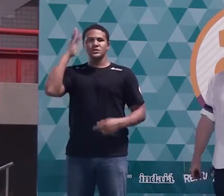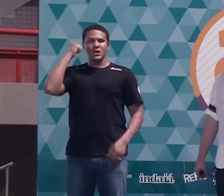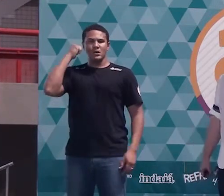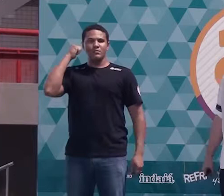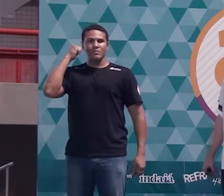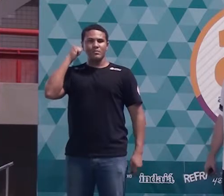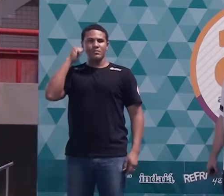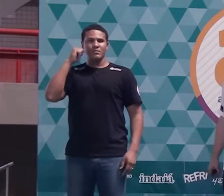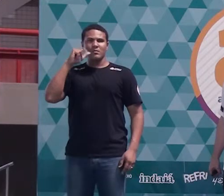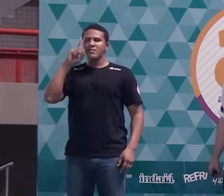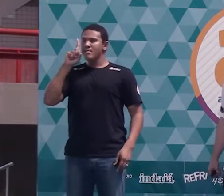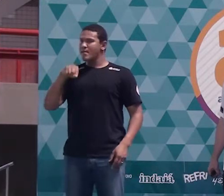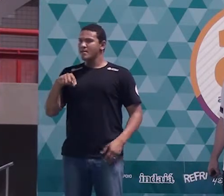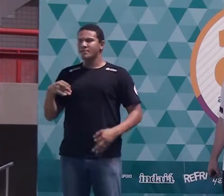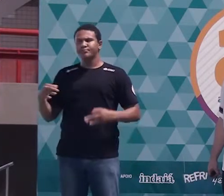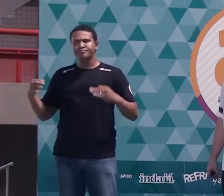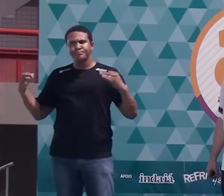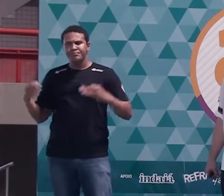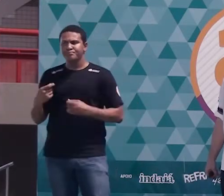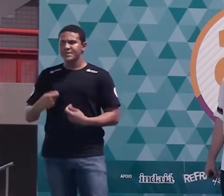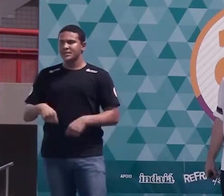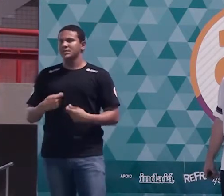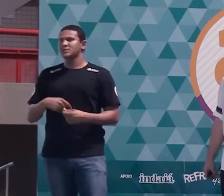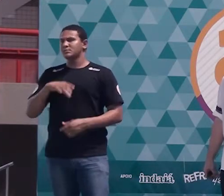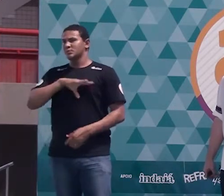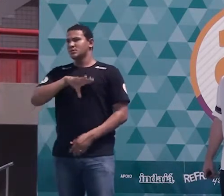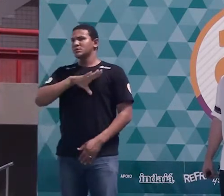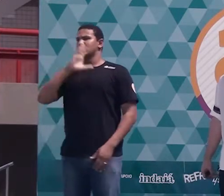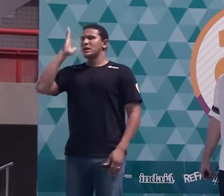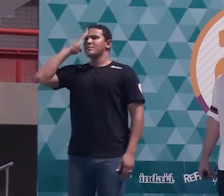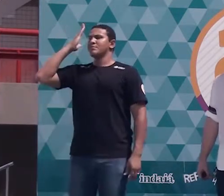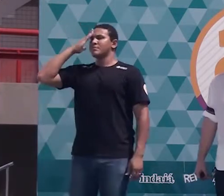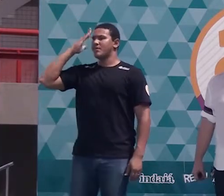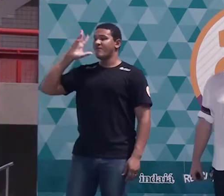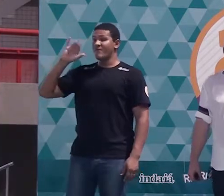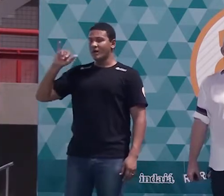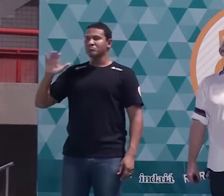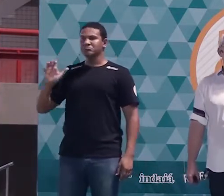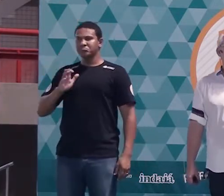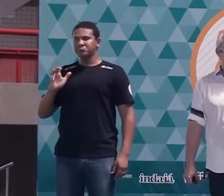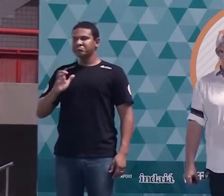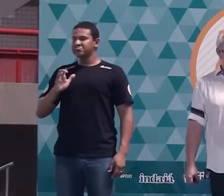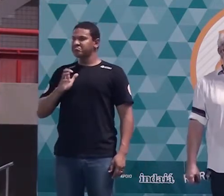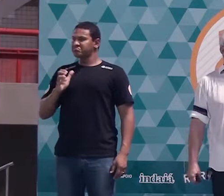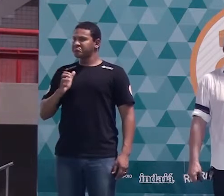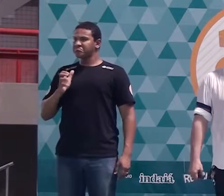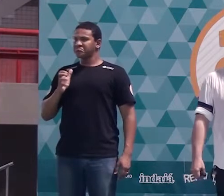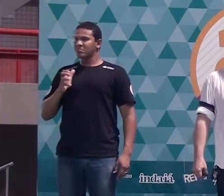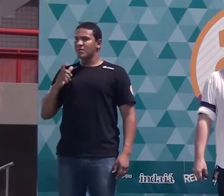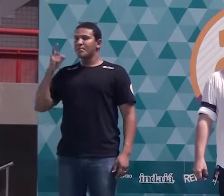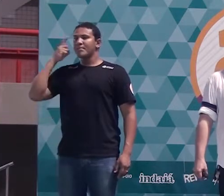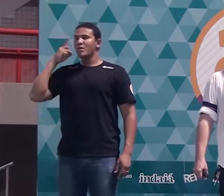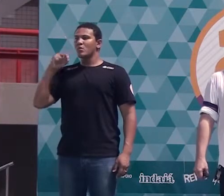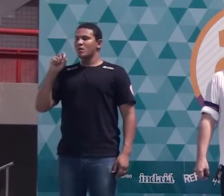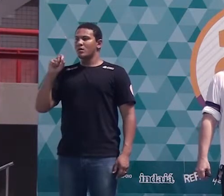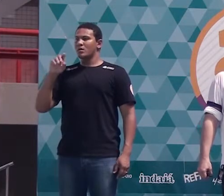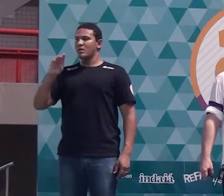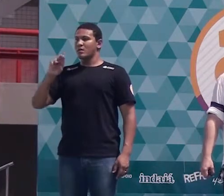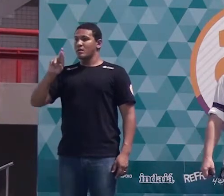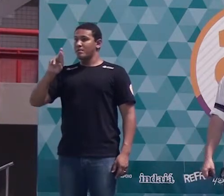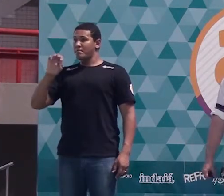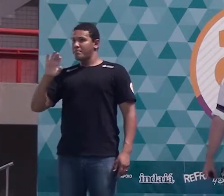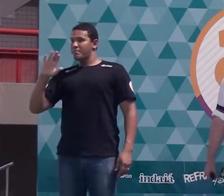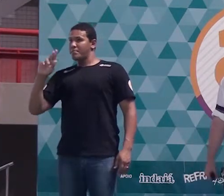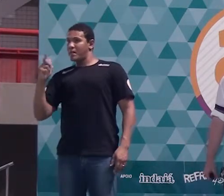É essencial para um advogado saber português. Ele vai ganhar dinheiro com o que a gente chama de brecha